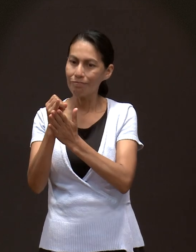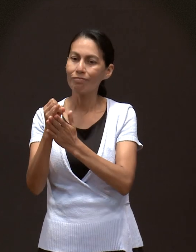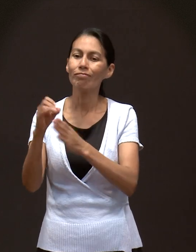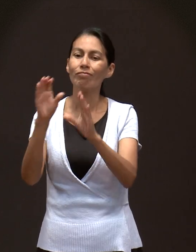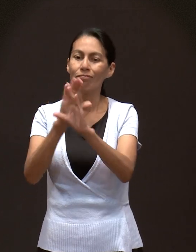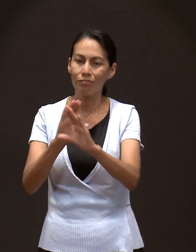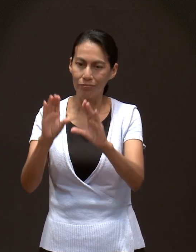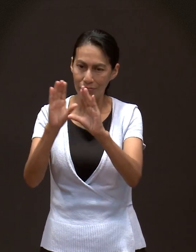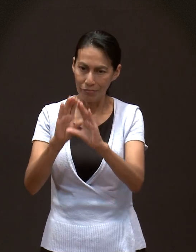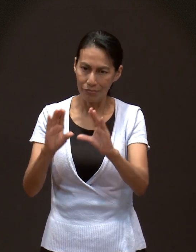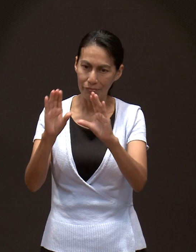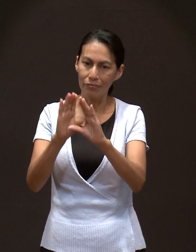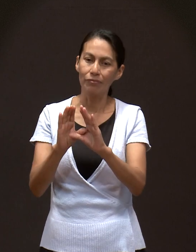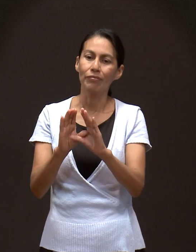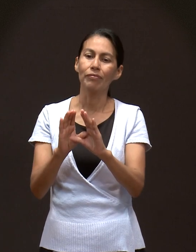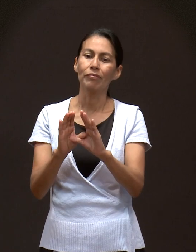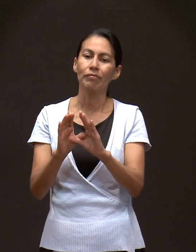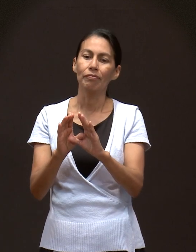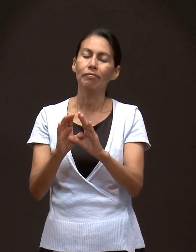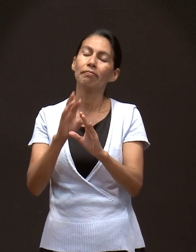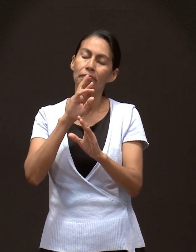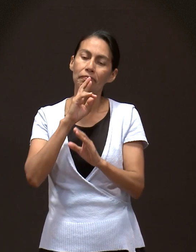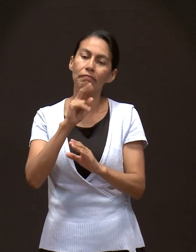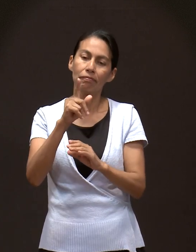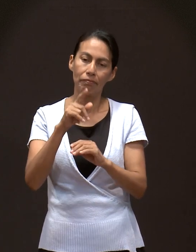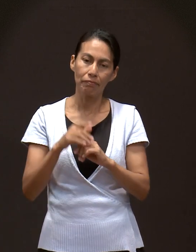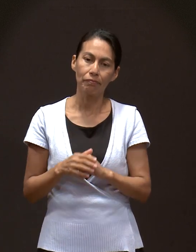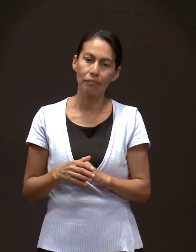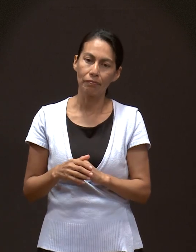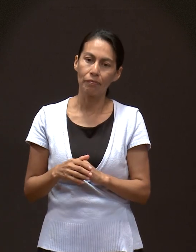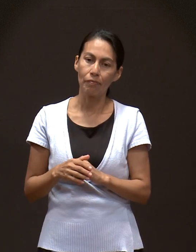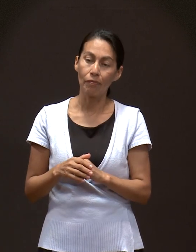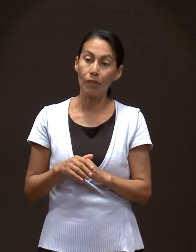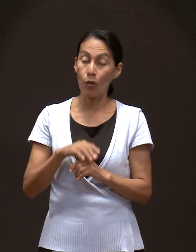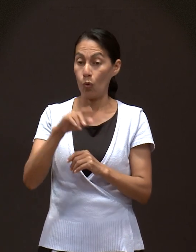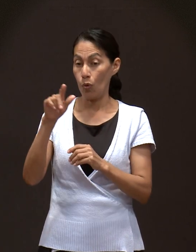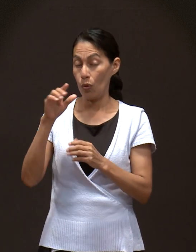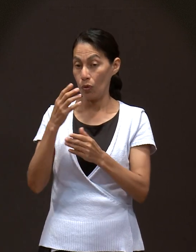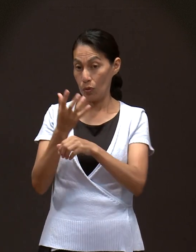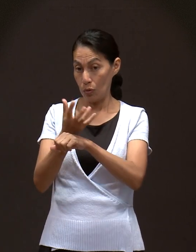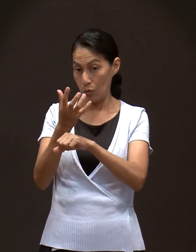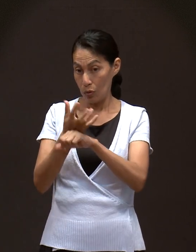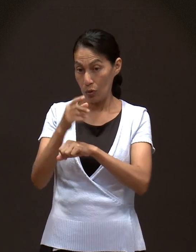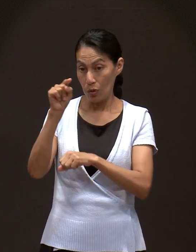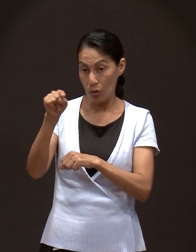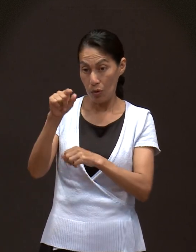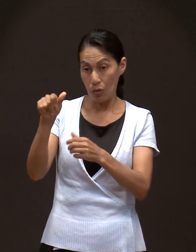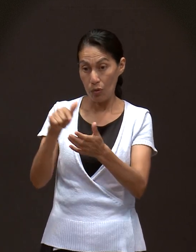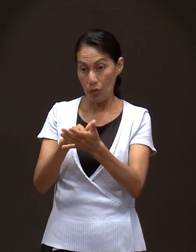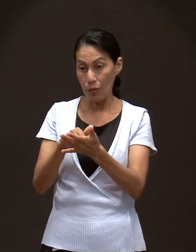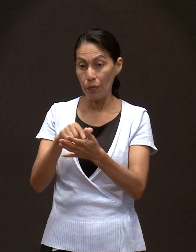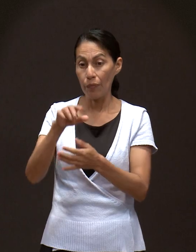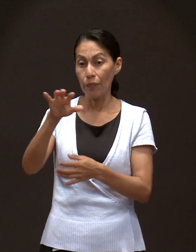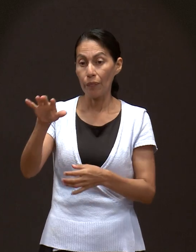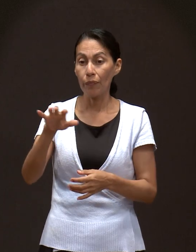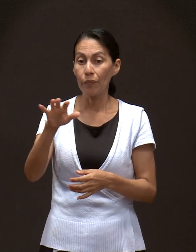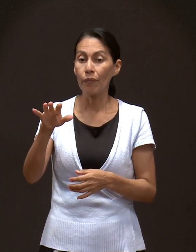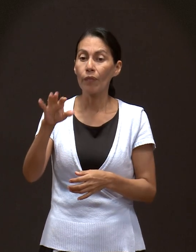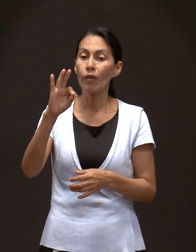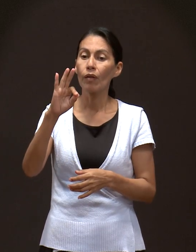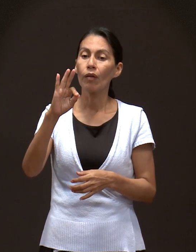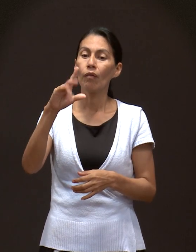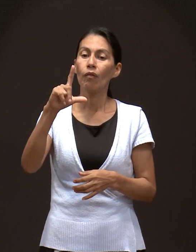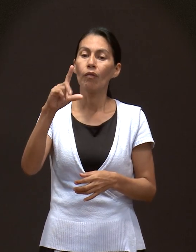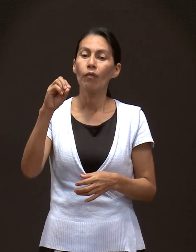Y decidí que tenía que ir a Colportar nuevamente, que iba a ir allá, a Florida. Nunca había ido, yo tenía mucho